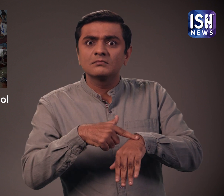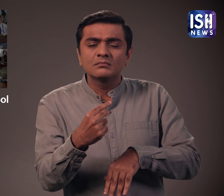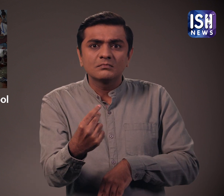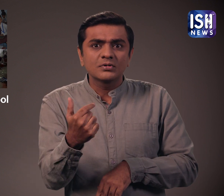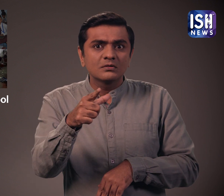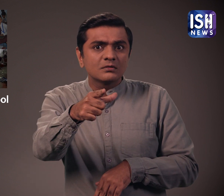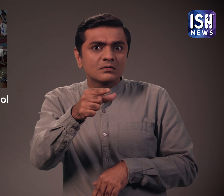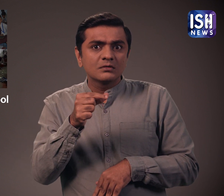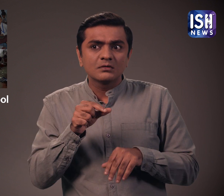देते हैं